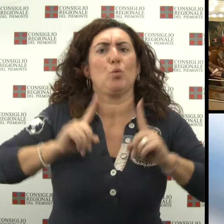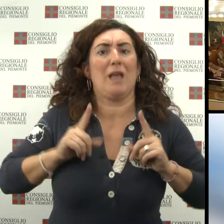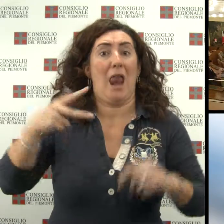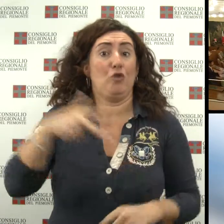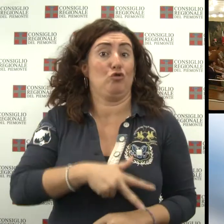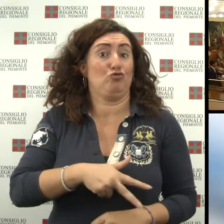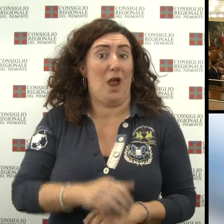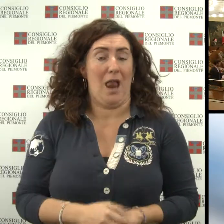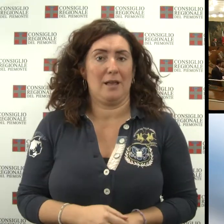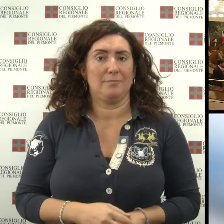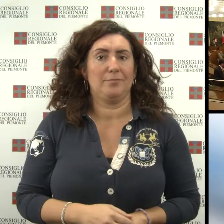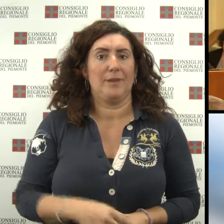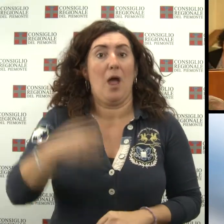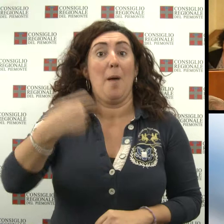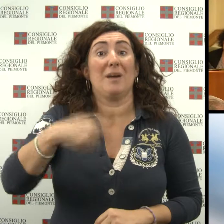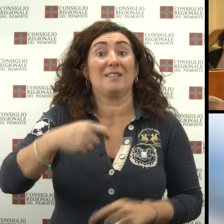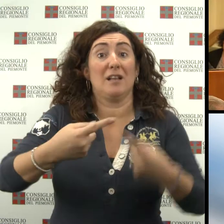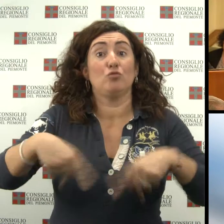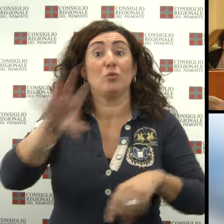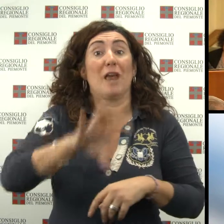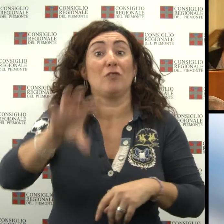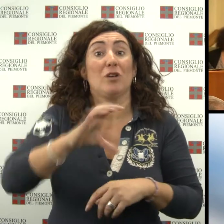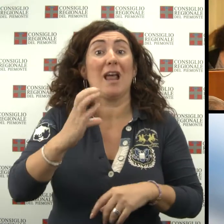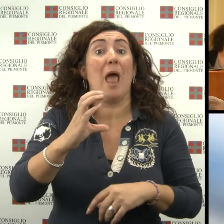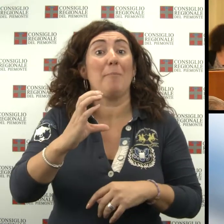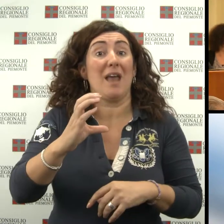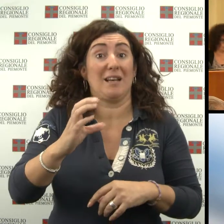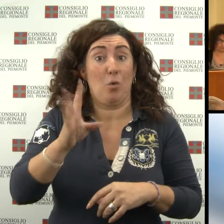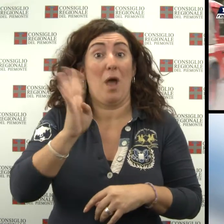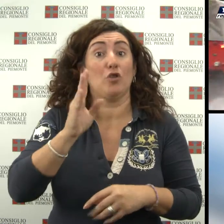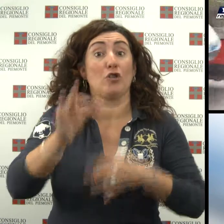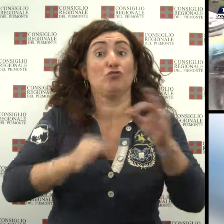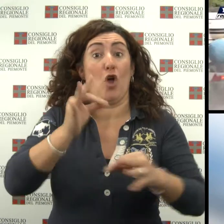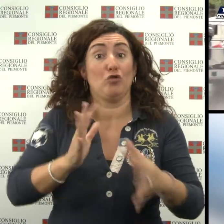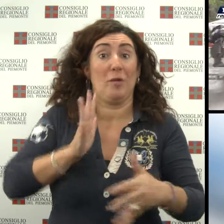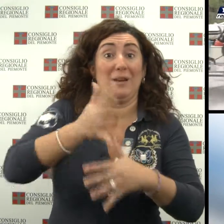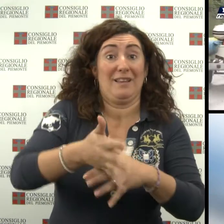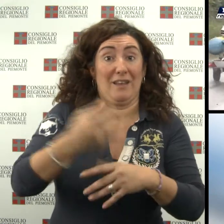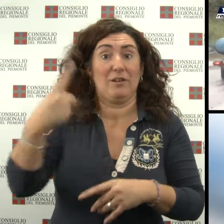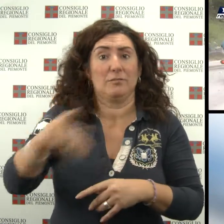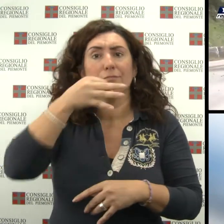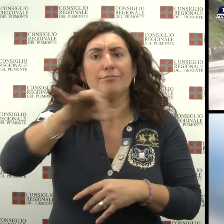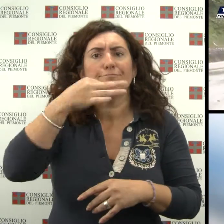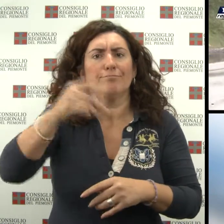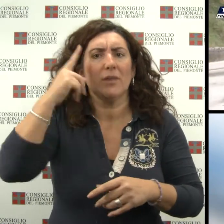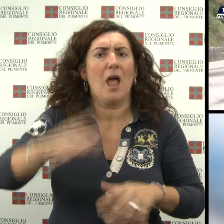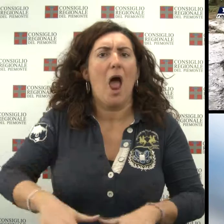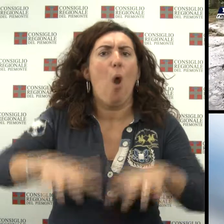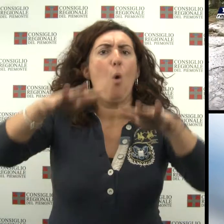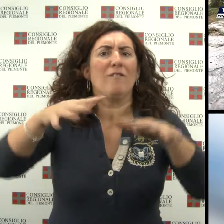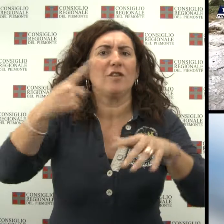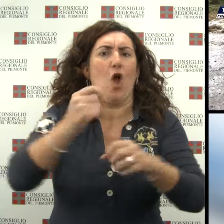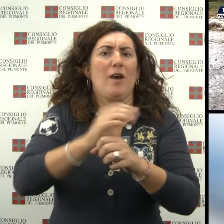Il presidente della Giunta regionale Sergio Chiamparino è intervenuto in aula il 14 ottobre in merito agli eventi alluvionali che si sono abbattuti